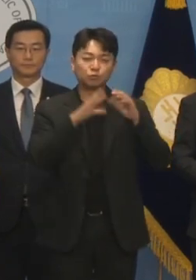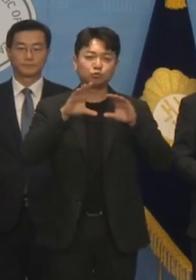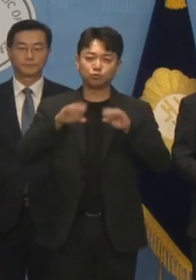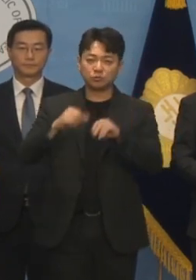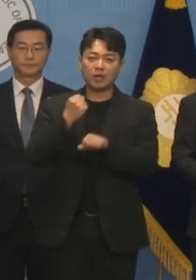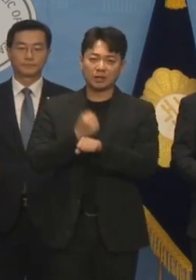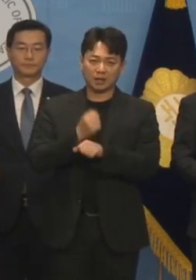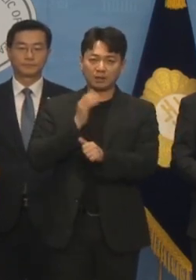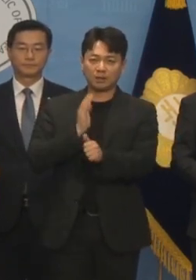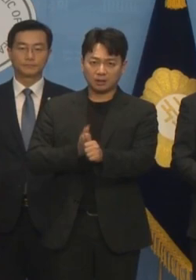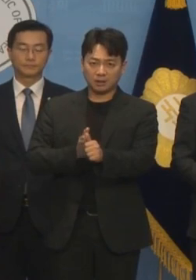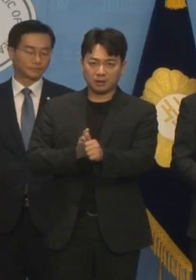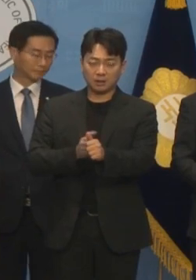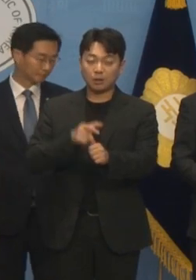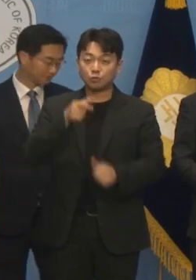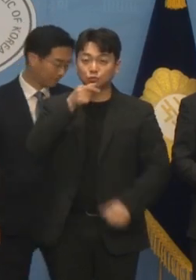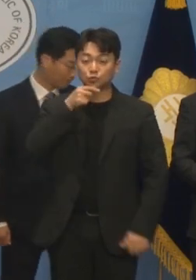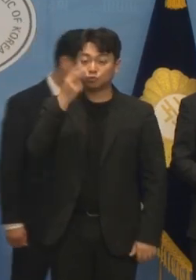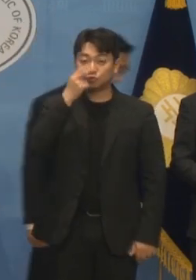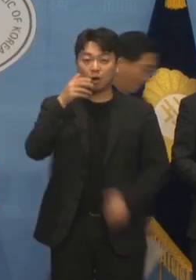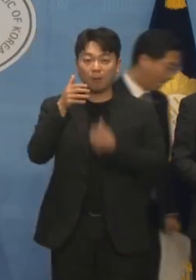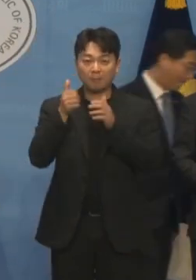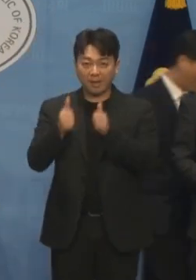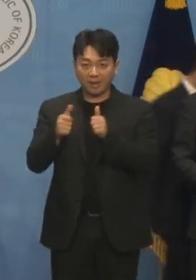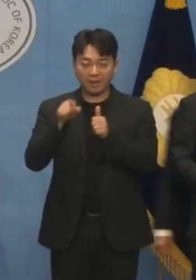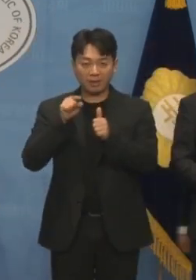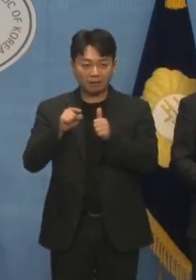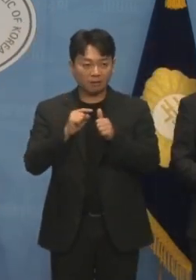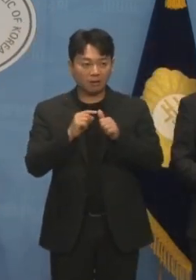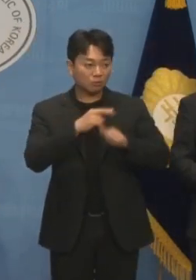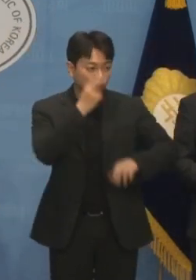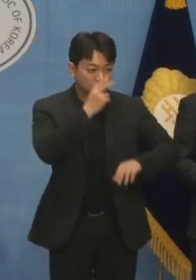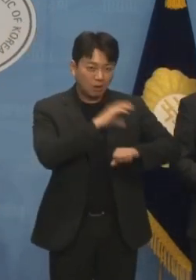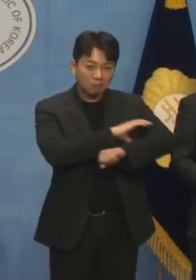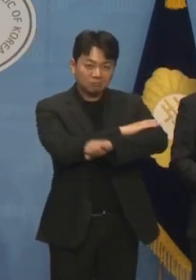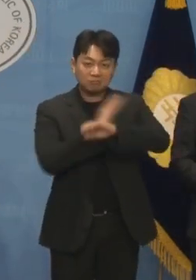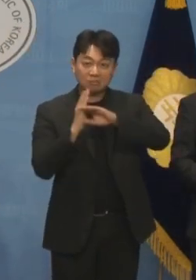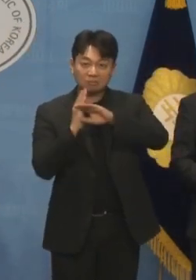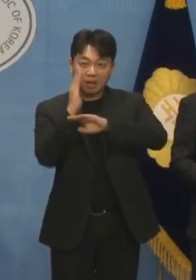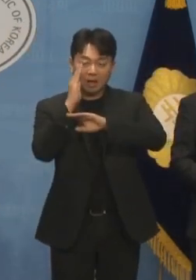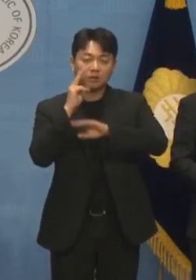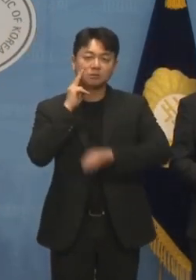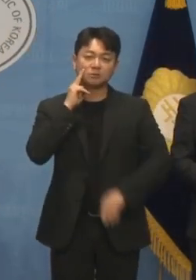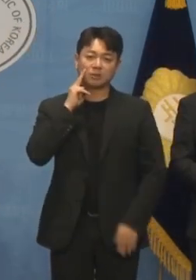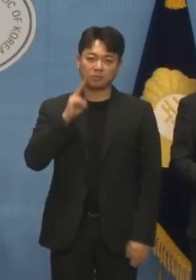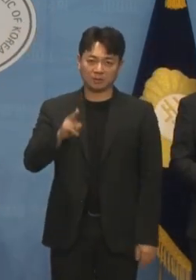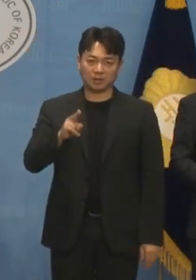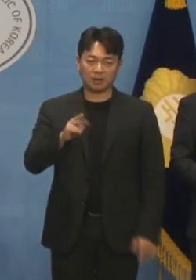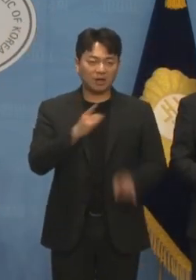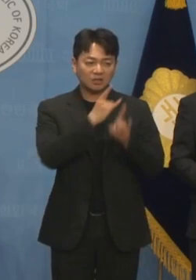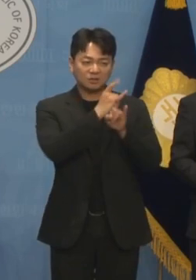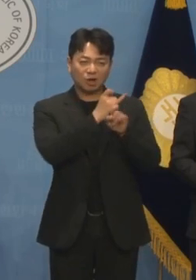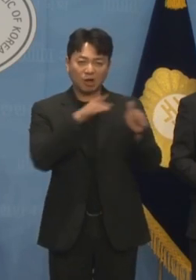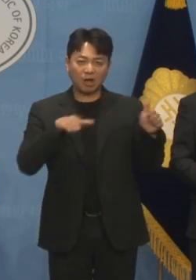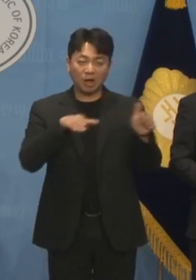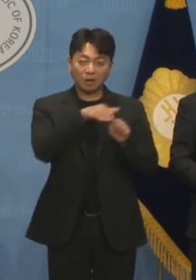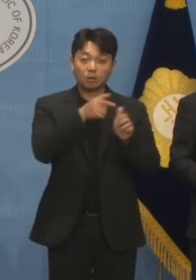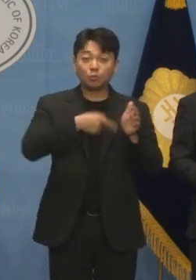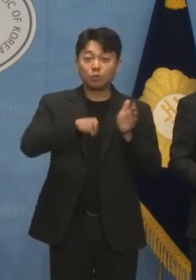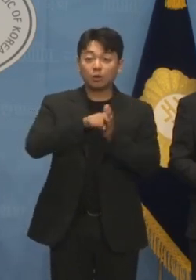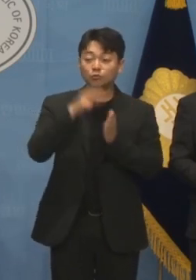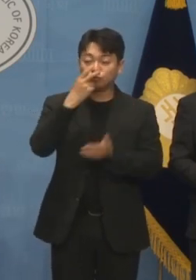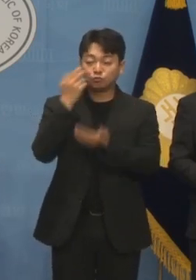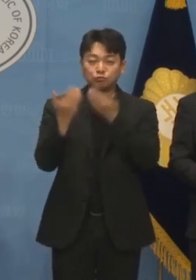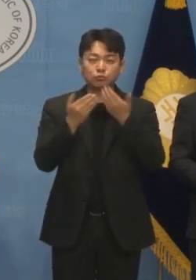지검에 과잉 수사가 도를 넘었습니다 뭘더 조작해서 정적 제거에 나서려는 겁니까